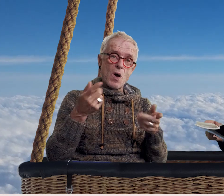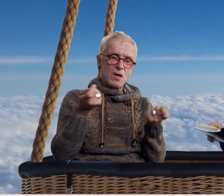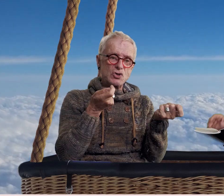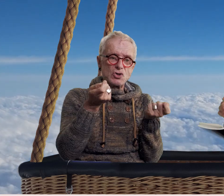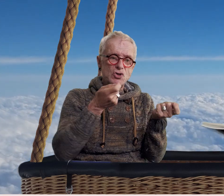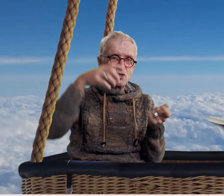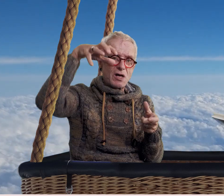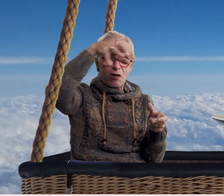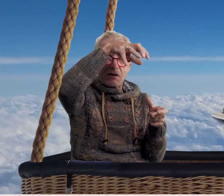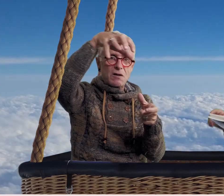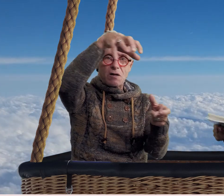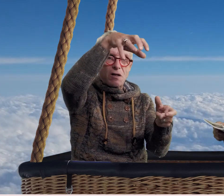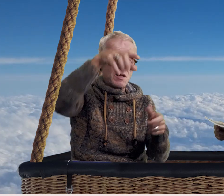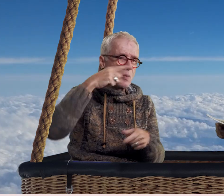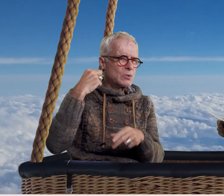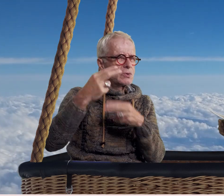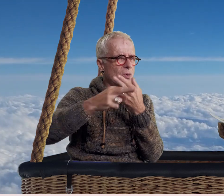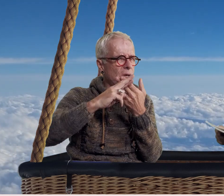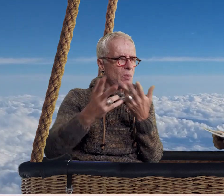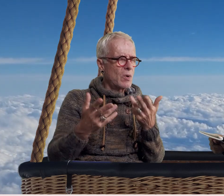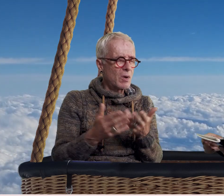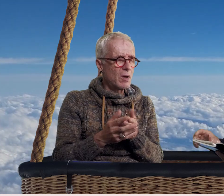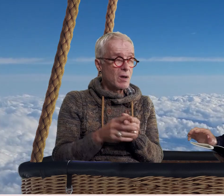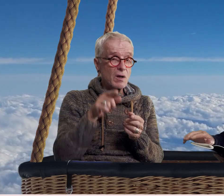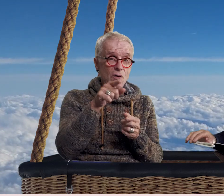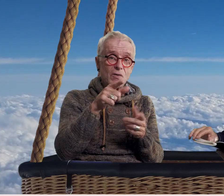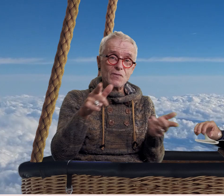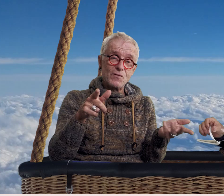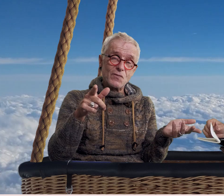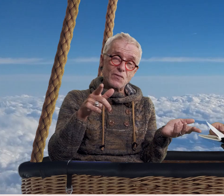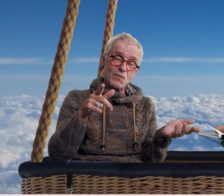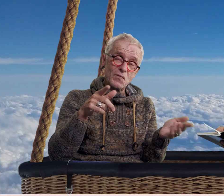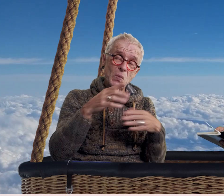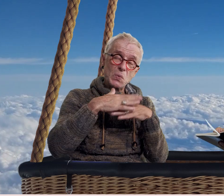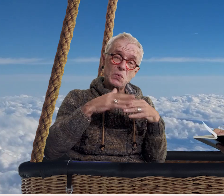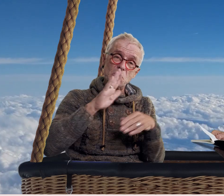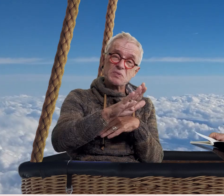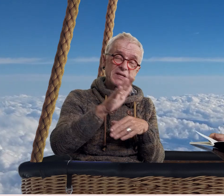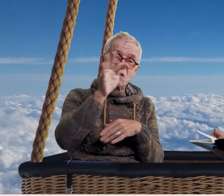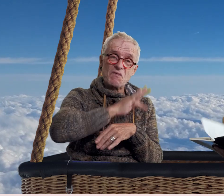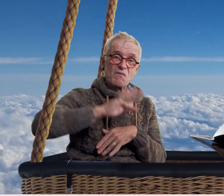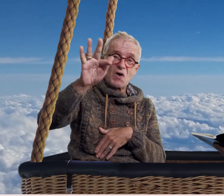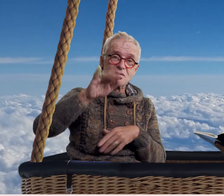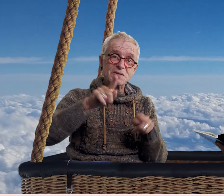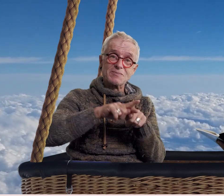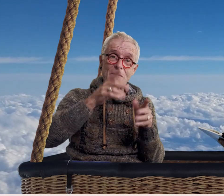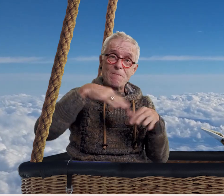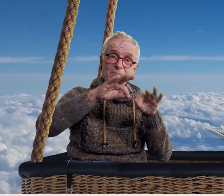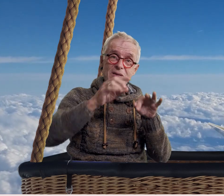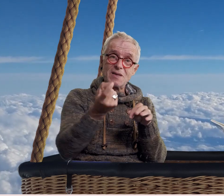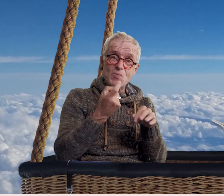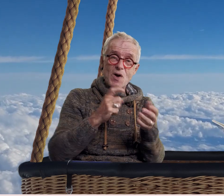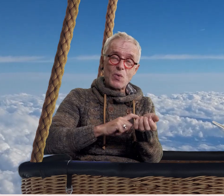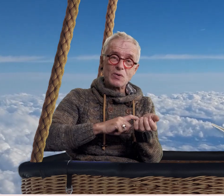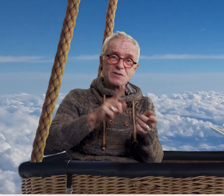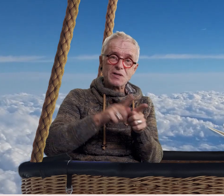de l'aérostat. » Monsieur, » répondit-il, « votre urbanité est toute française. Elle est du même pays que moi. Je